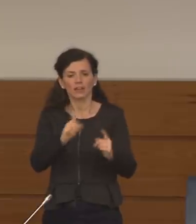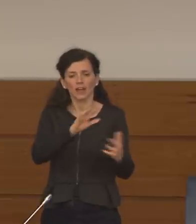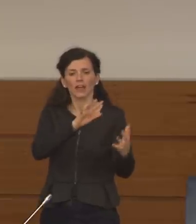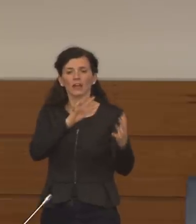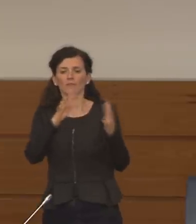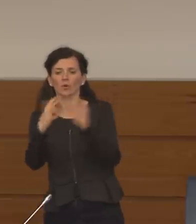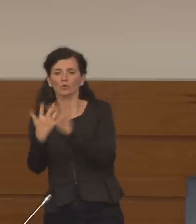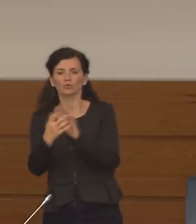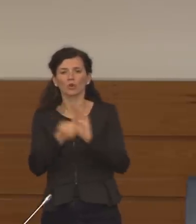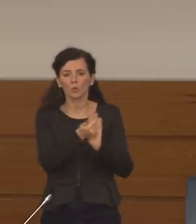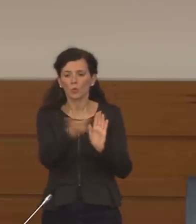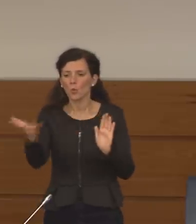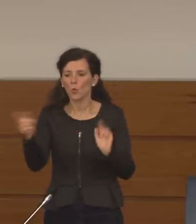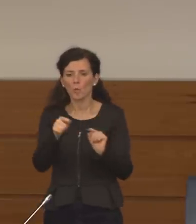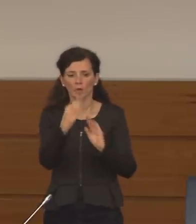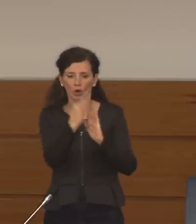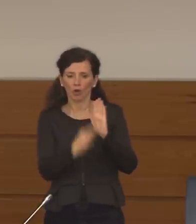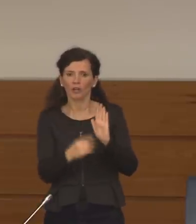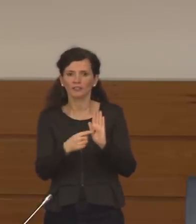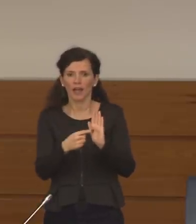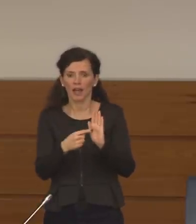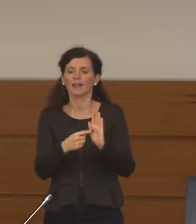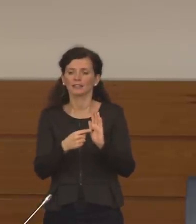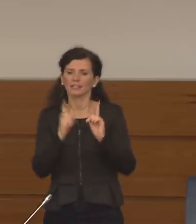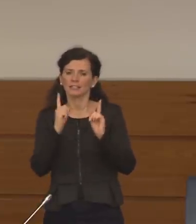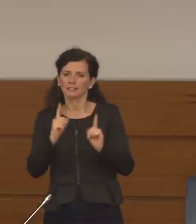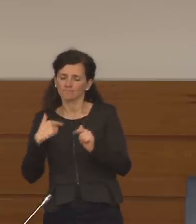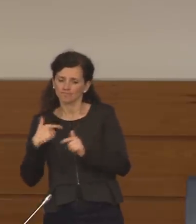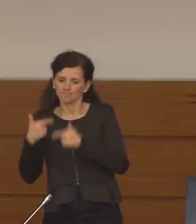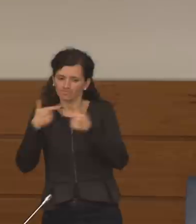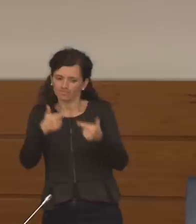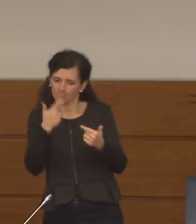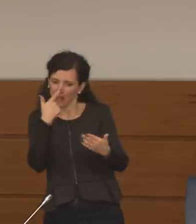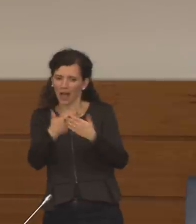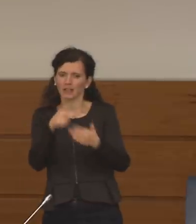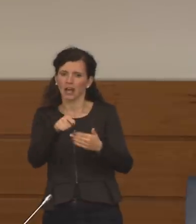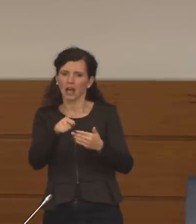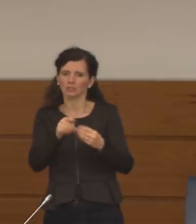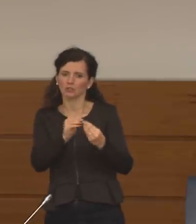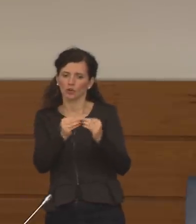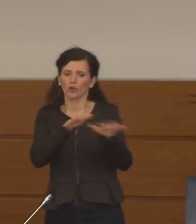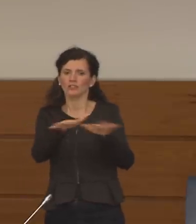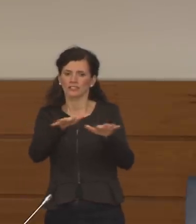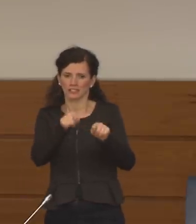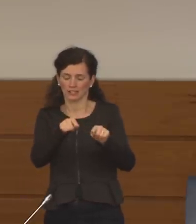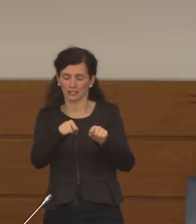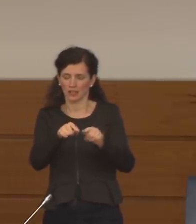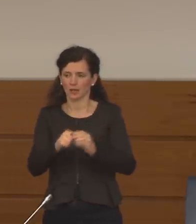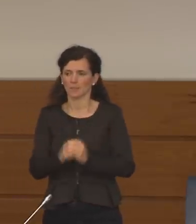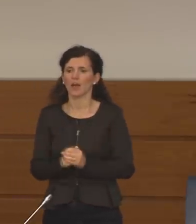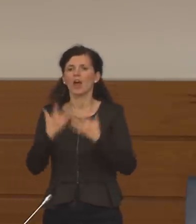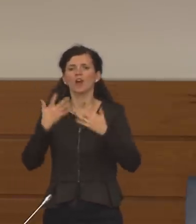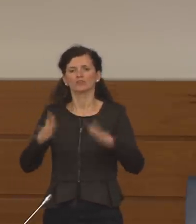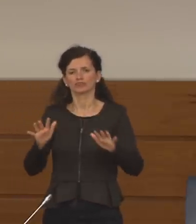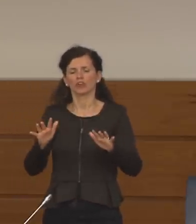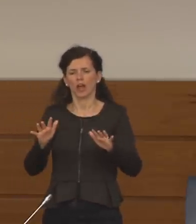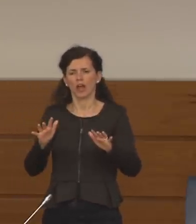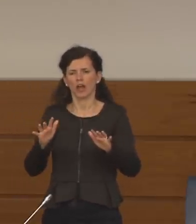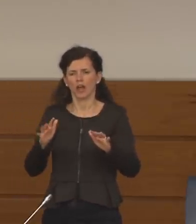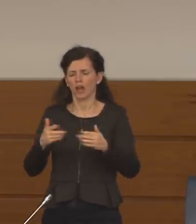dati modella le ulteriori misure che sono necessarie come abbiamo avuto occasione di dire sì anche durante la